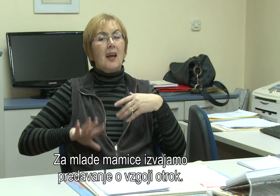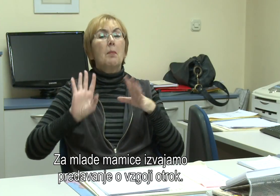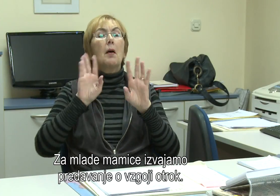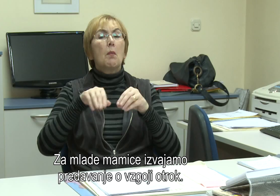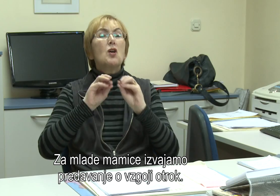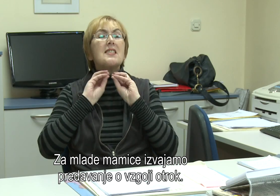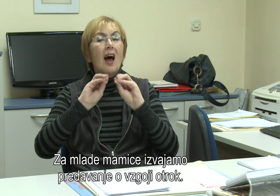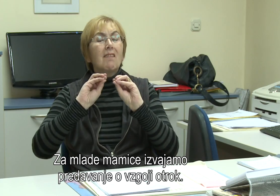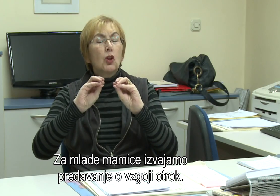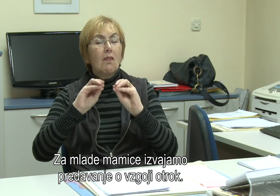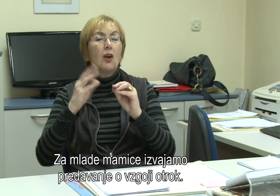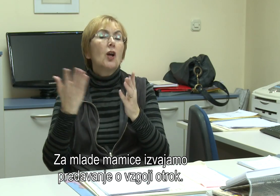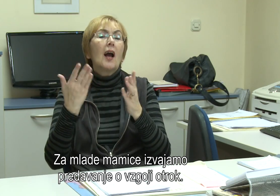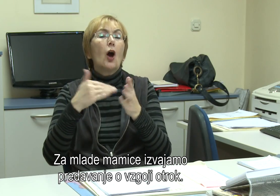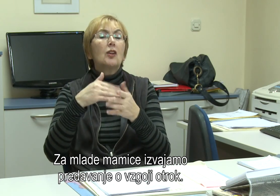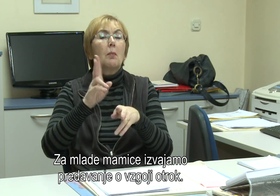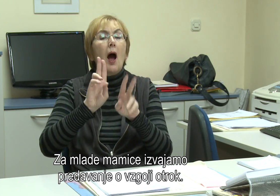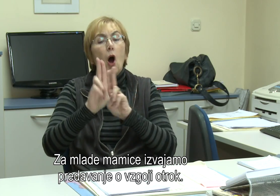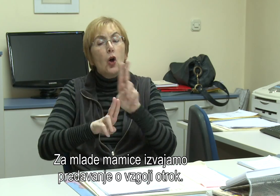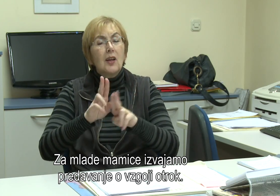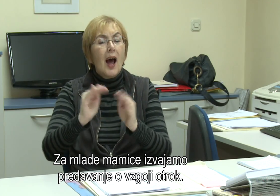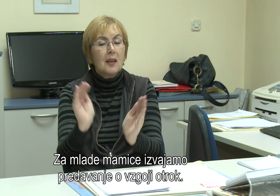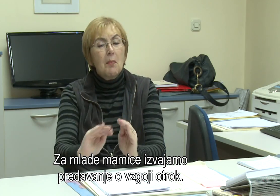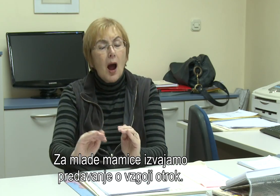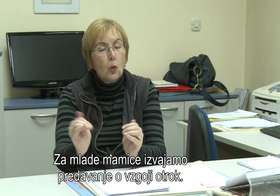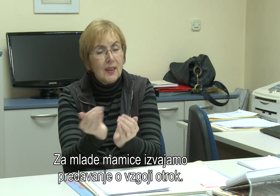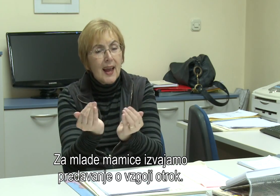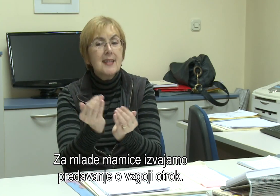Majkama imamo savjetovati kako treba odgajati malu djecu.